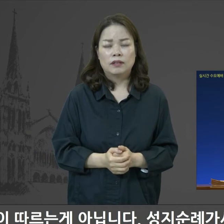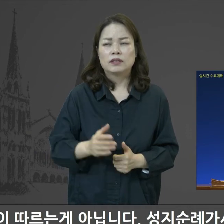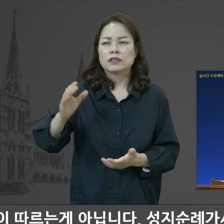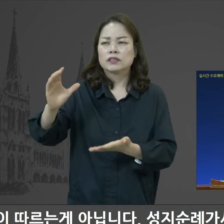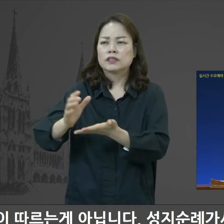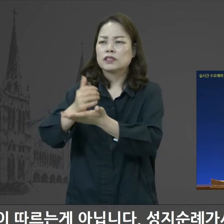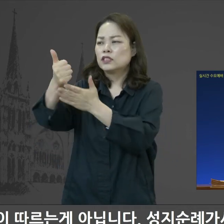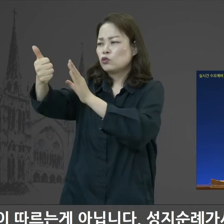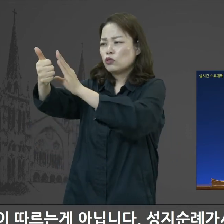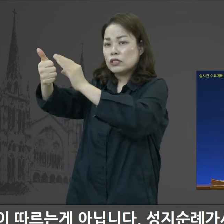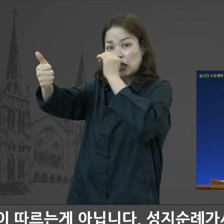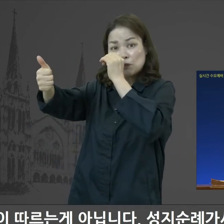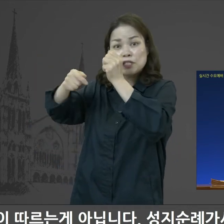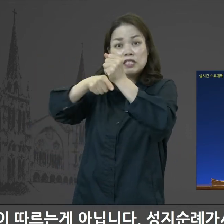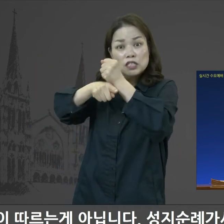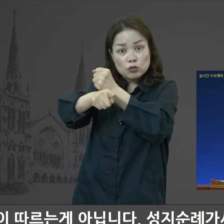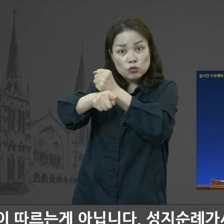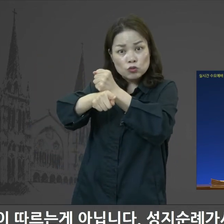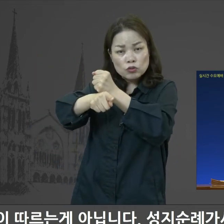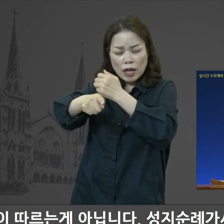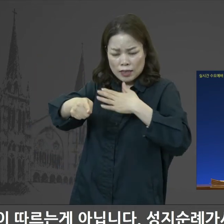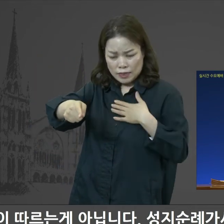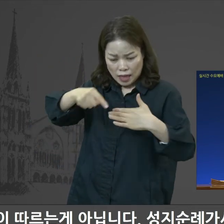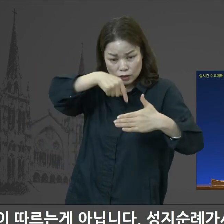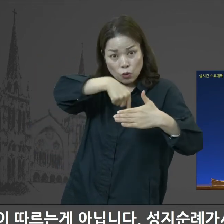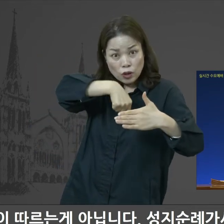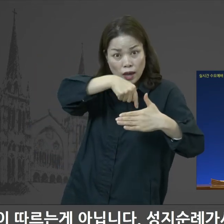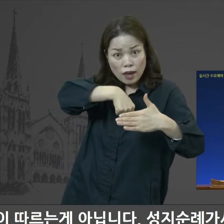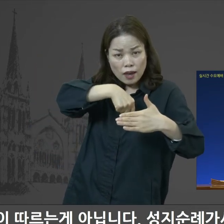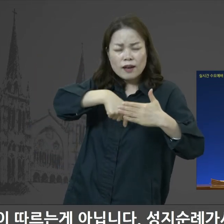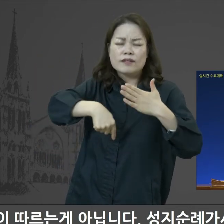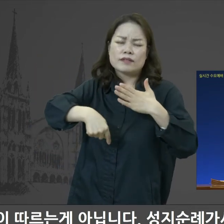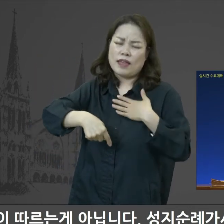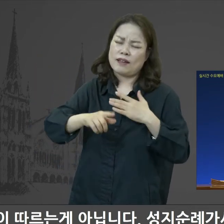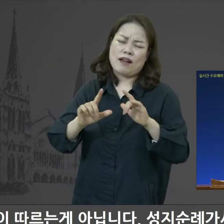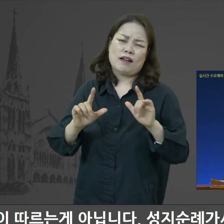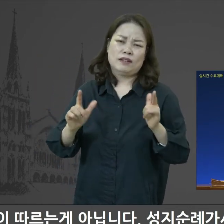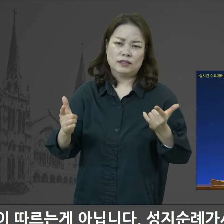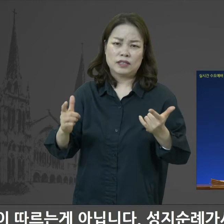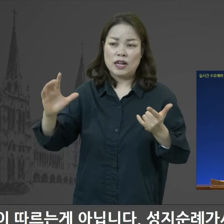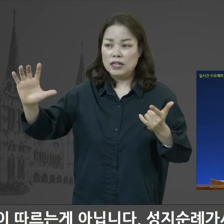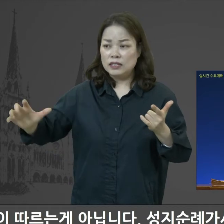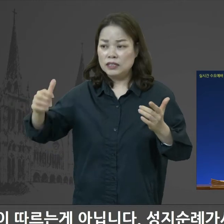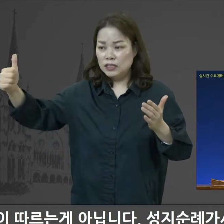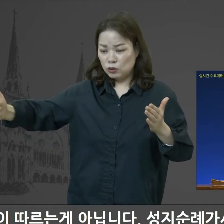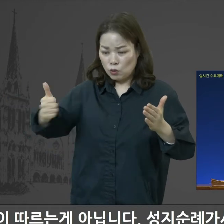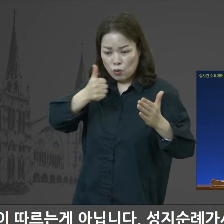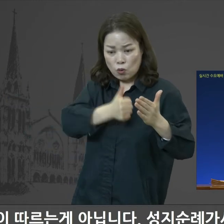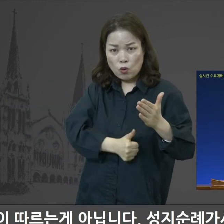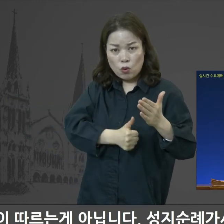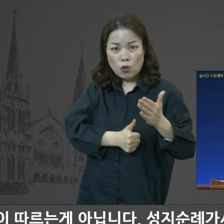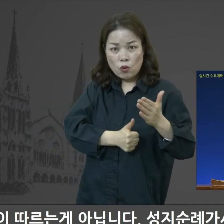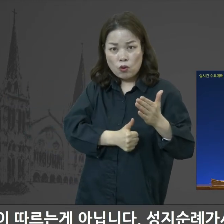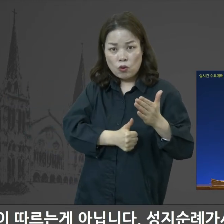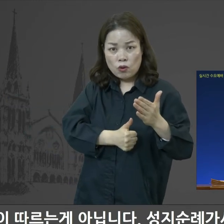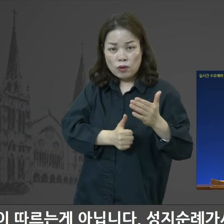그리스도를 닮는다는 것은 내 속에 내가 아니라 그리스도가 사시도록 하는